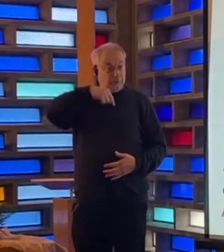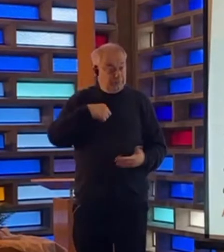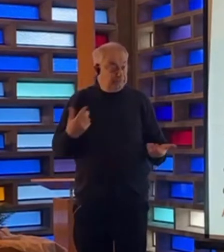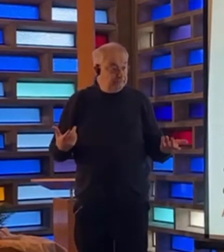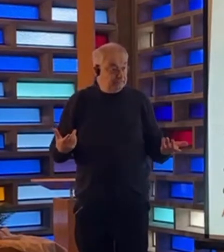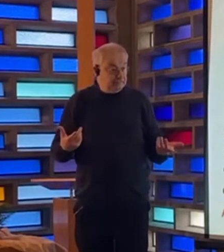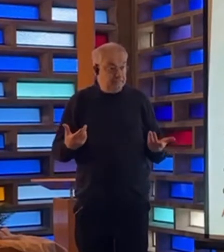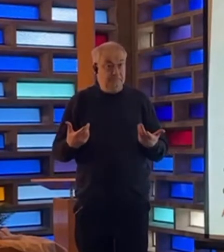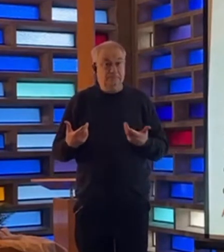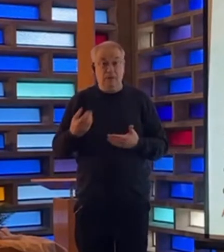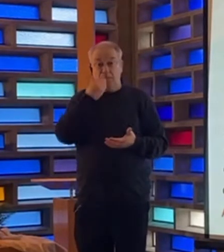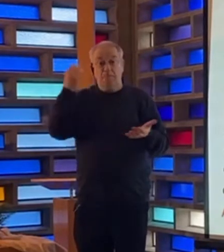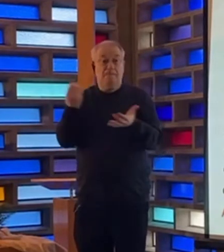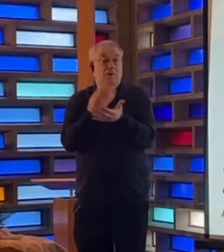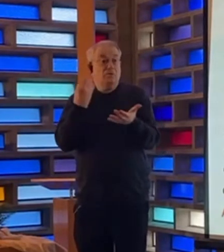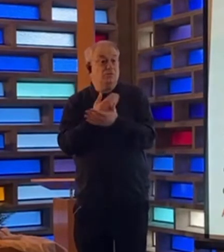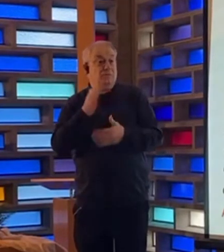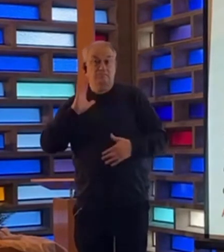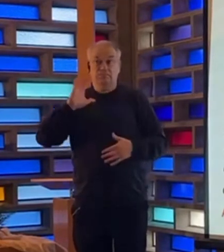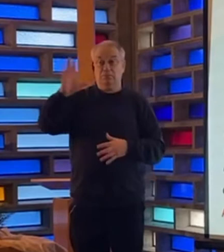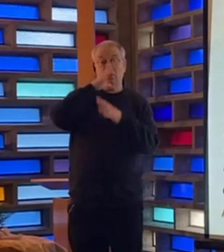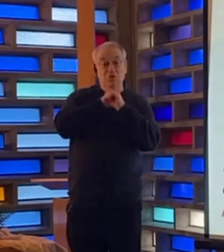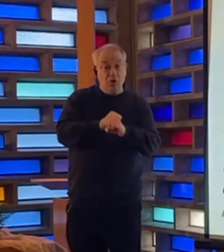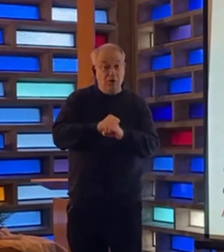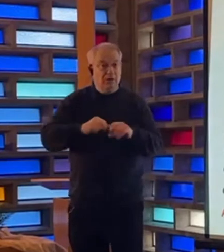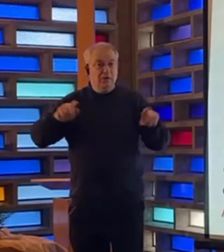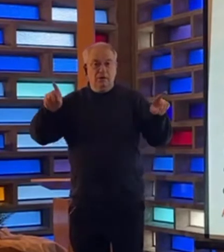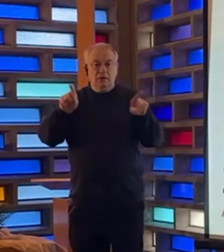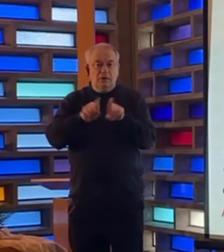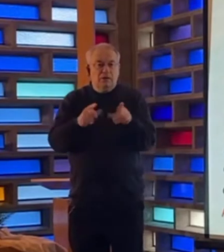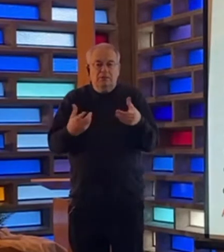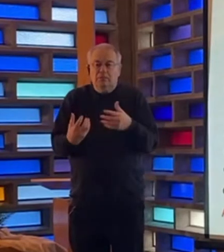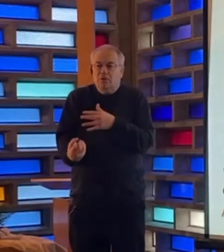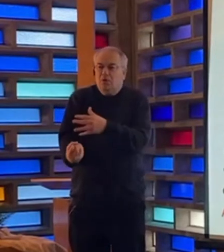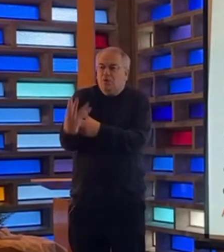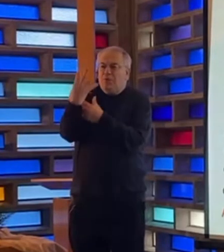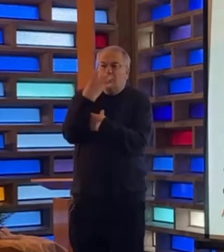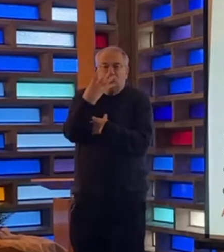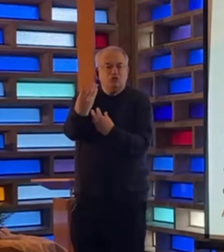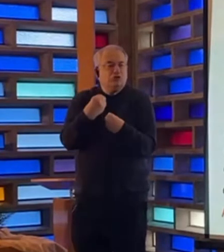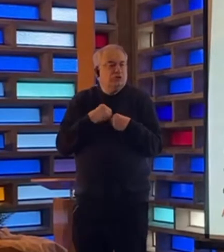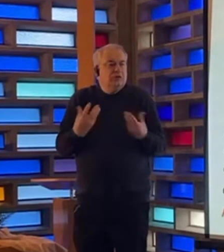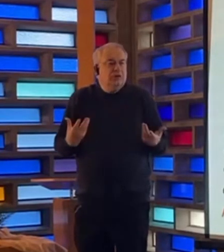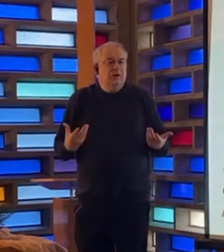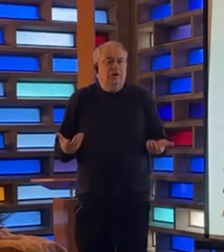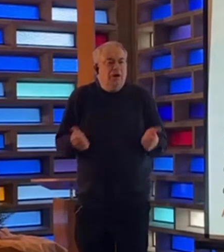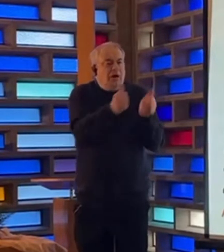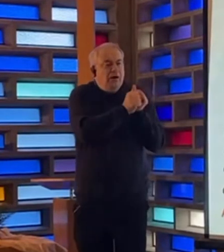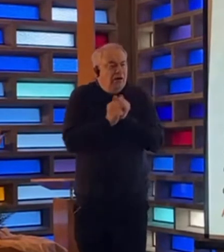et la bonne nouvelle de Noël comme une lumière qui réchauffe. Faisons ensemble